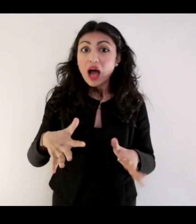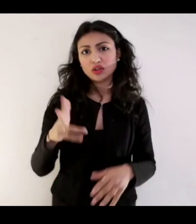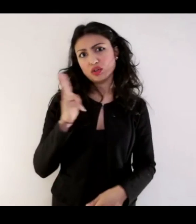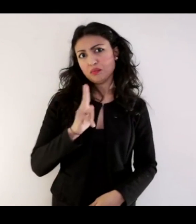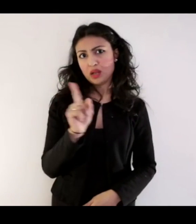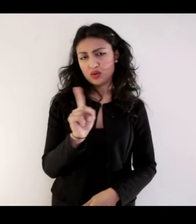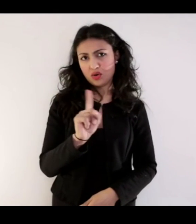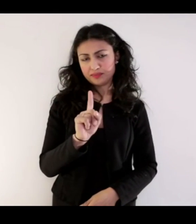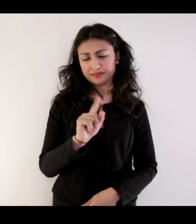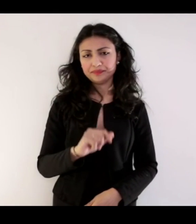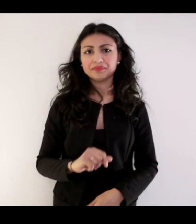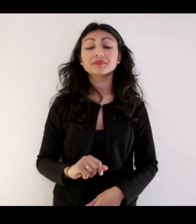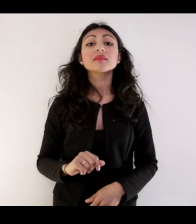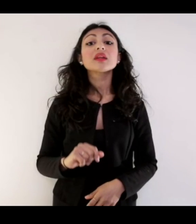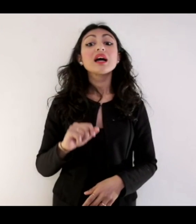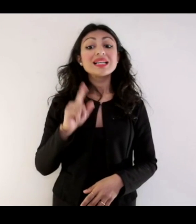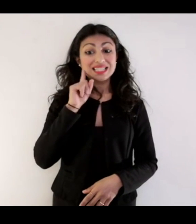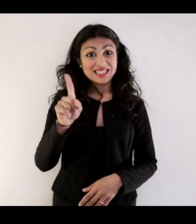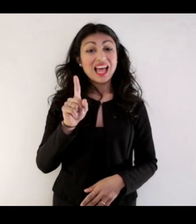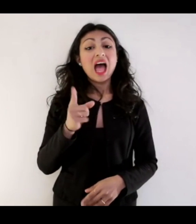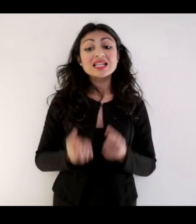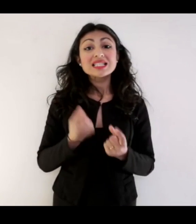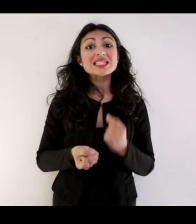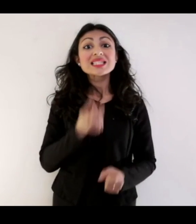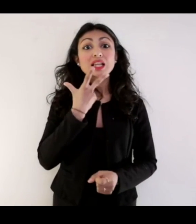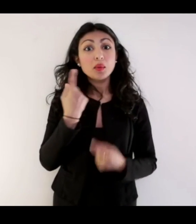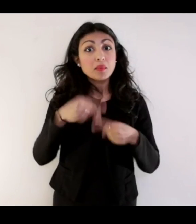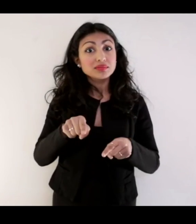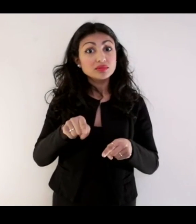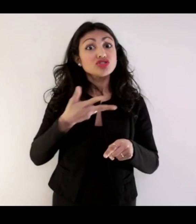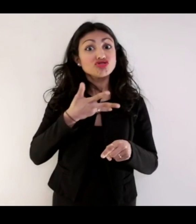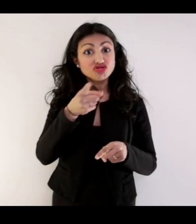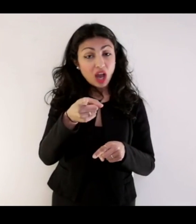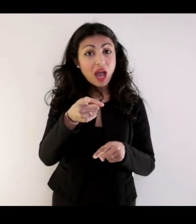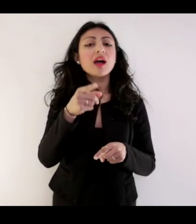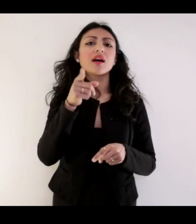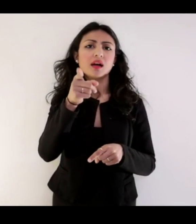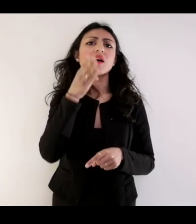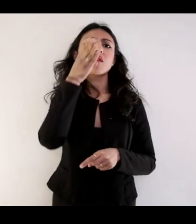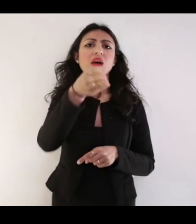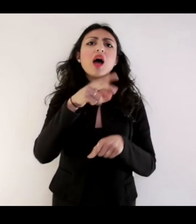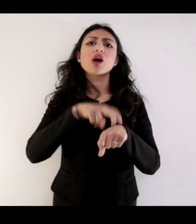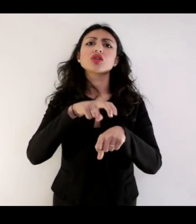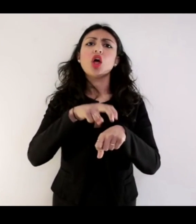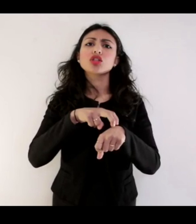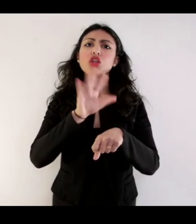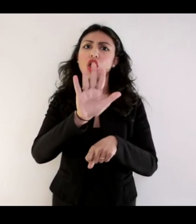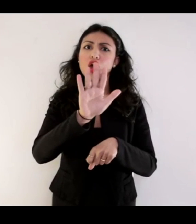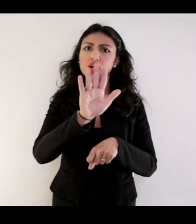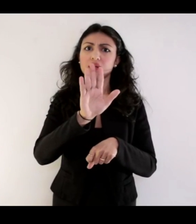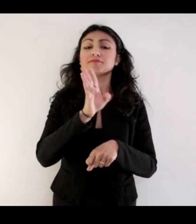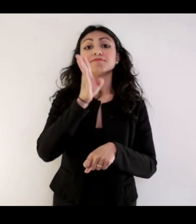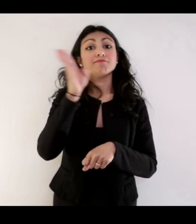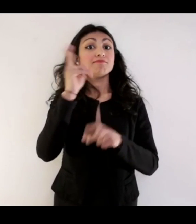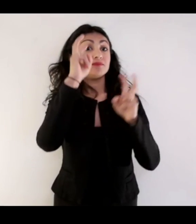l'avete avuta, speriamo di no, o di sintomi respiratori anche più lievi. Ecco, nel qual caso, innanzitutto chiedete un consiglio sui vostri sintomi al